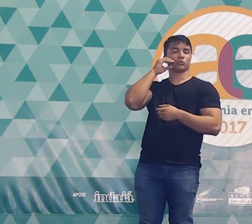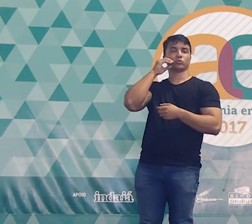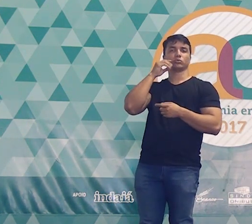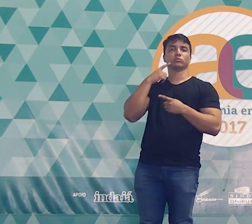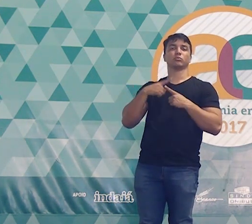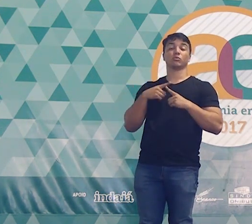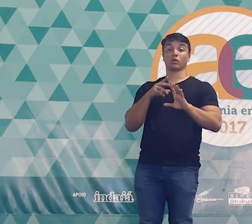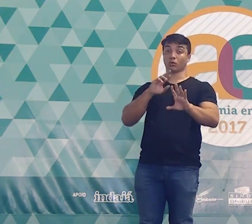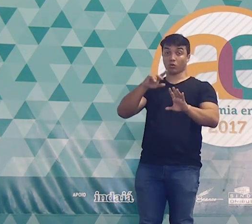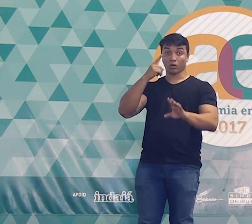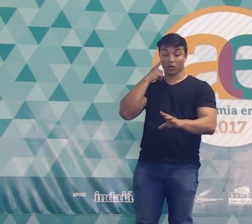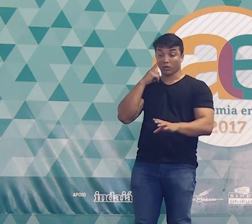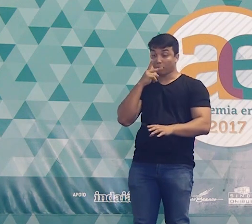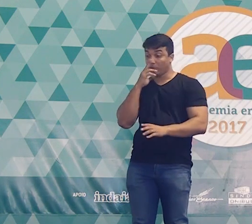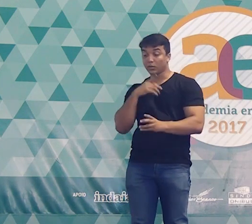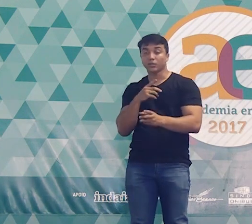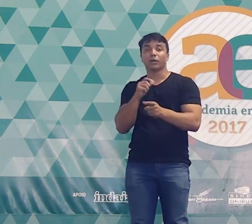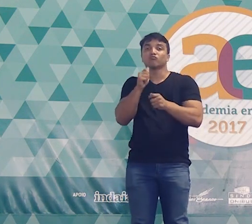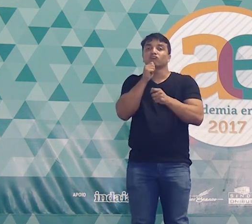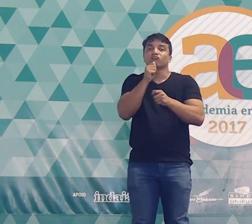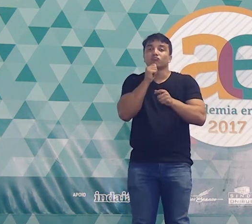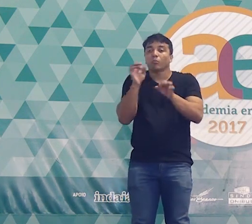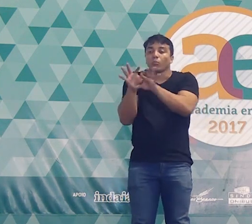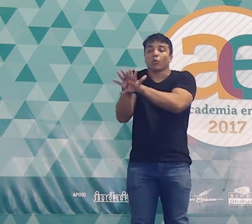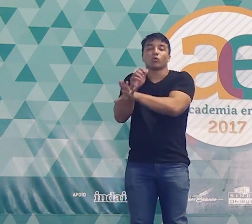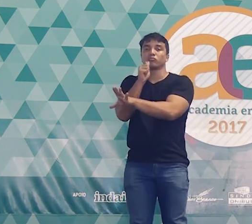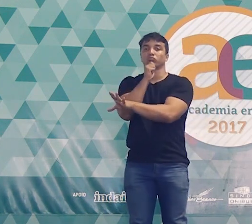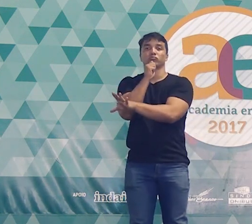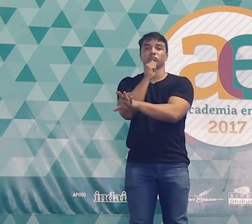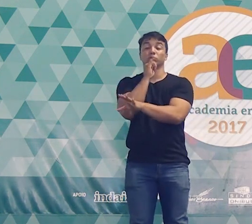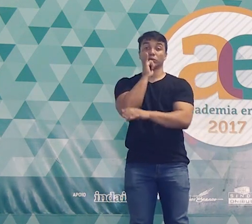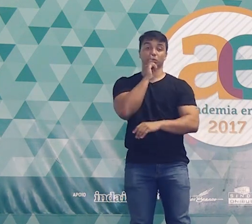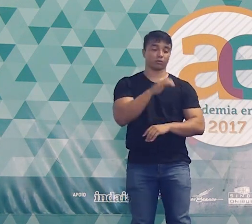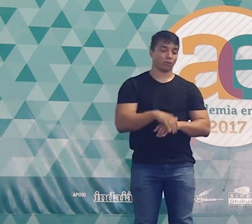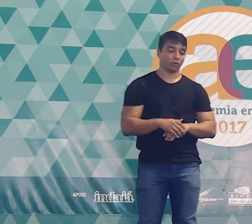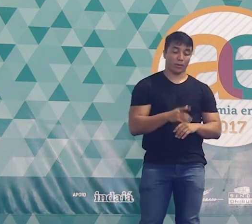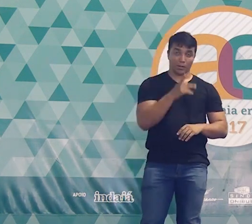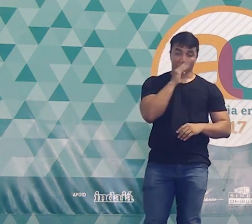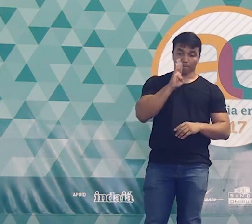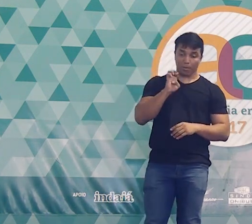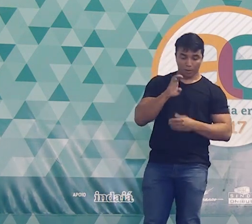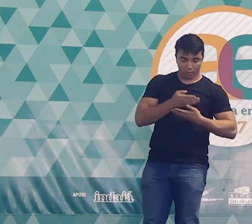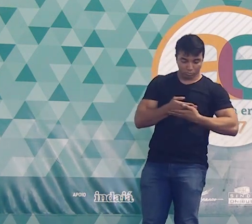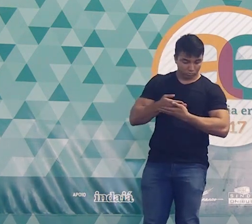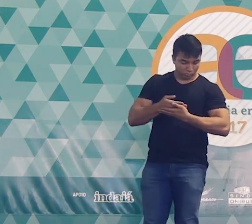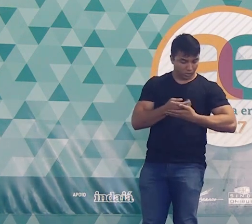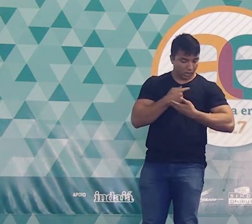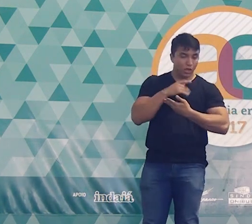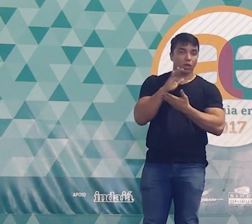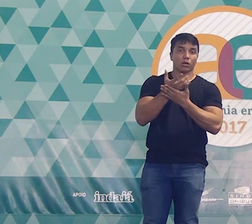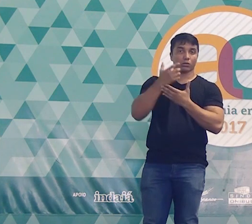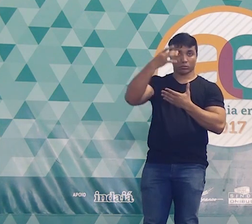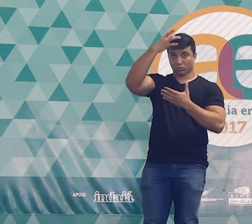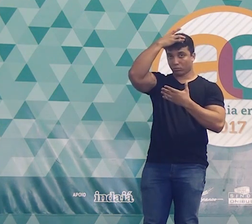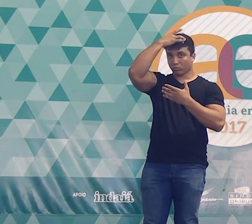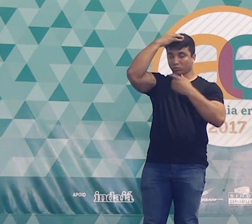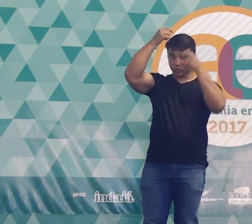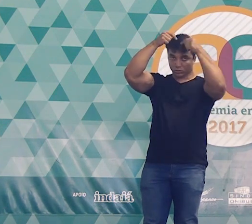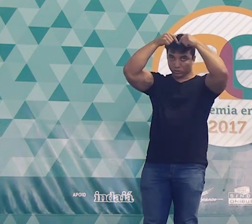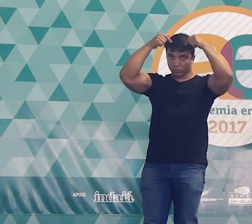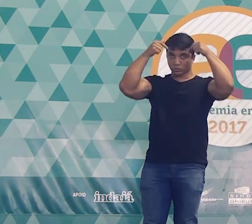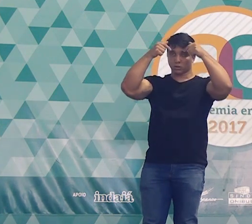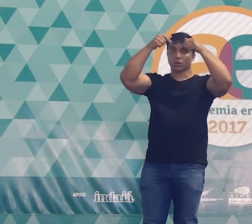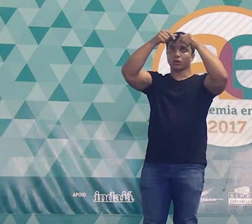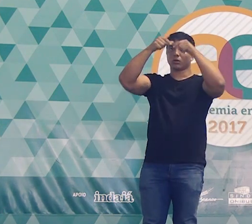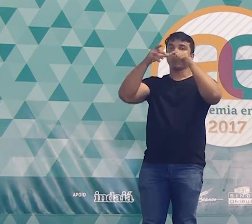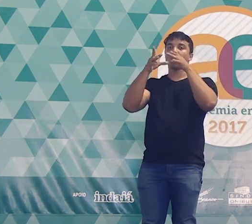adulto? Na verdade, o bebê está em formação, né? Então, a gente sabe, por exemplo, que o bebê ele tem uma estrutura, uma região aqui chamada muleira, que